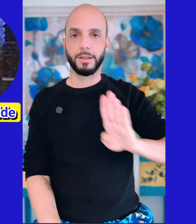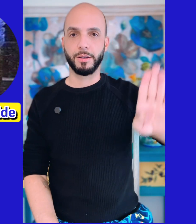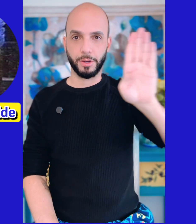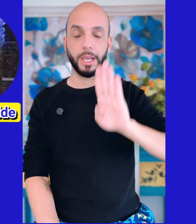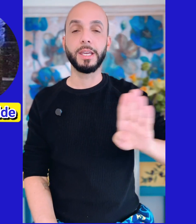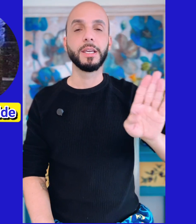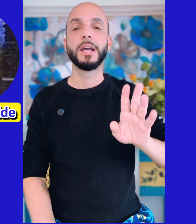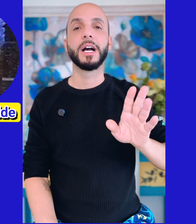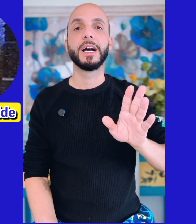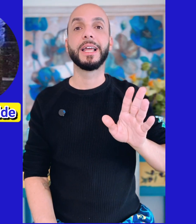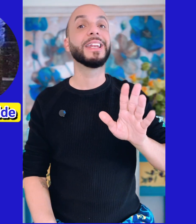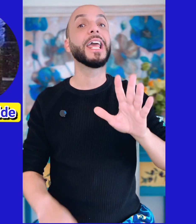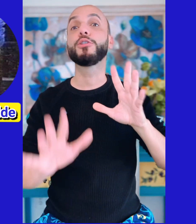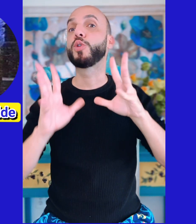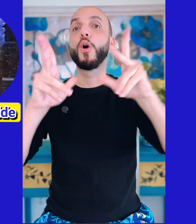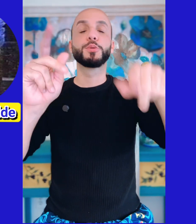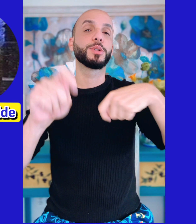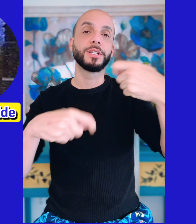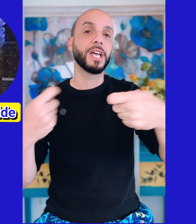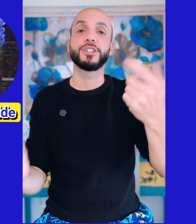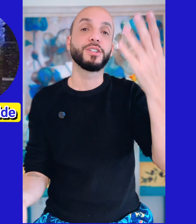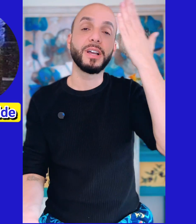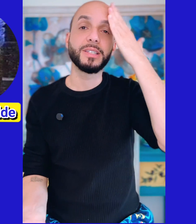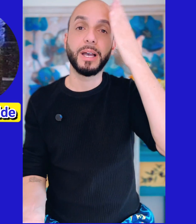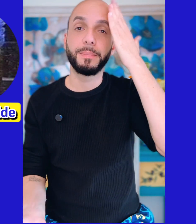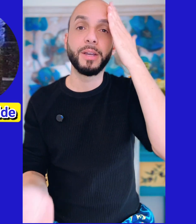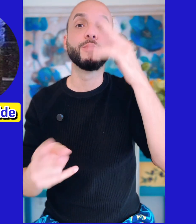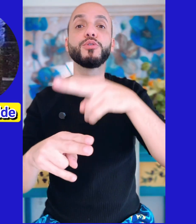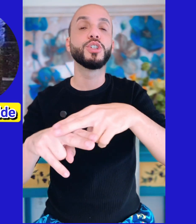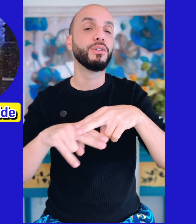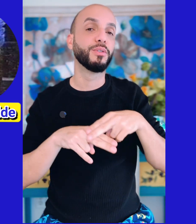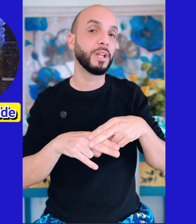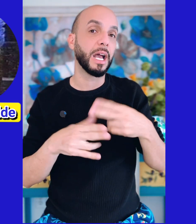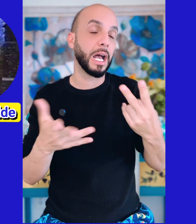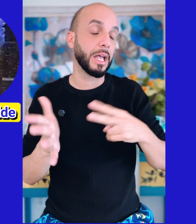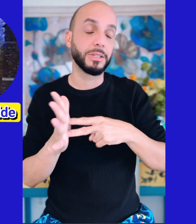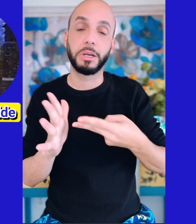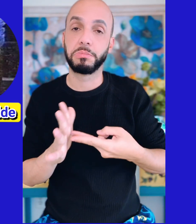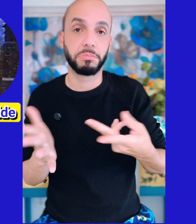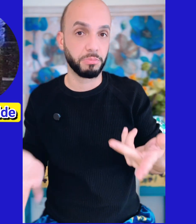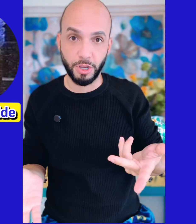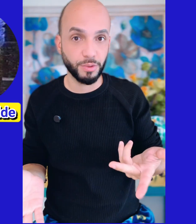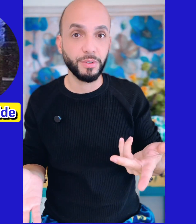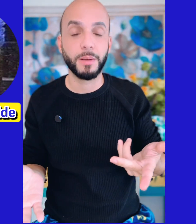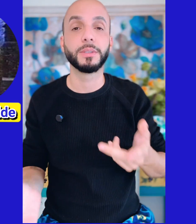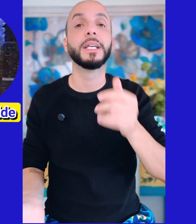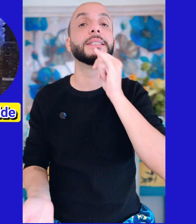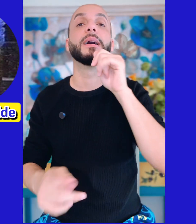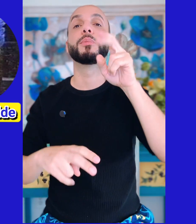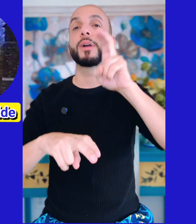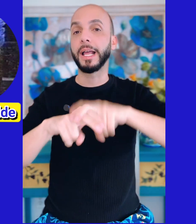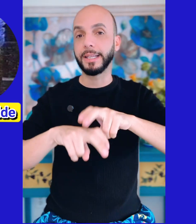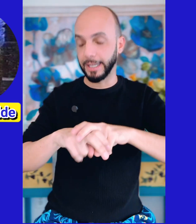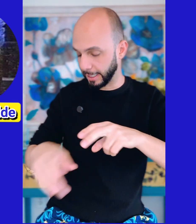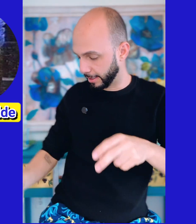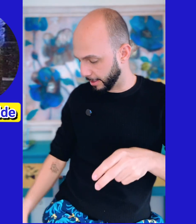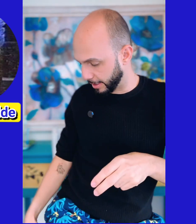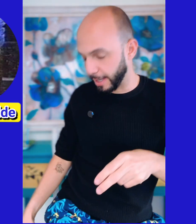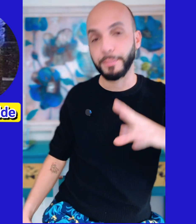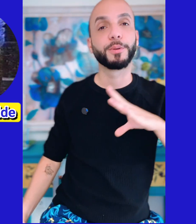Ok? Nem todos os sinais a gente vai saber o motivo, né? A razão. Nós não vamos. Exemplo, cadeira, né? Em